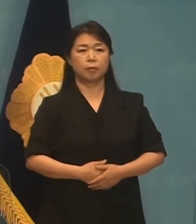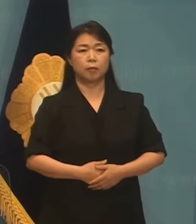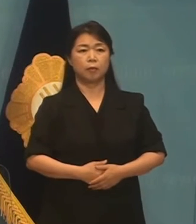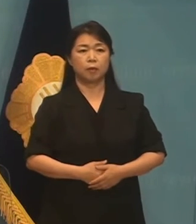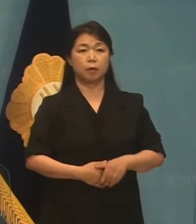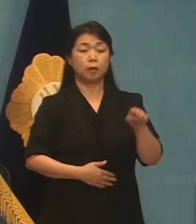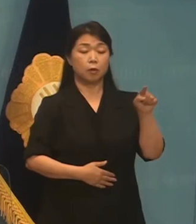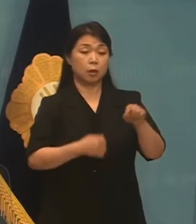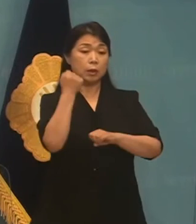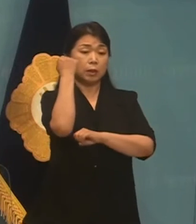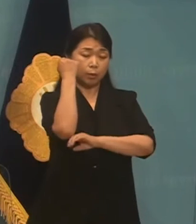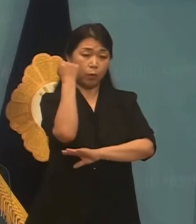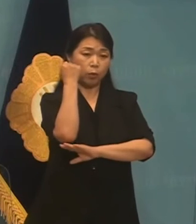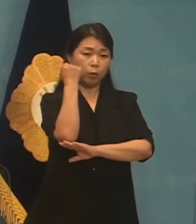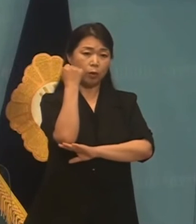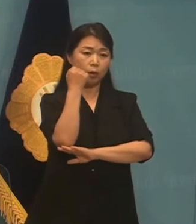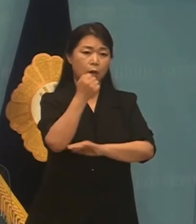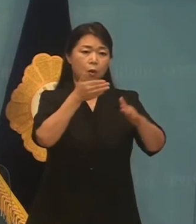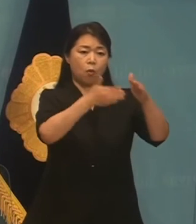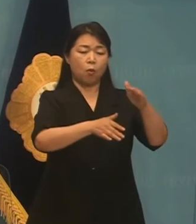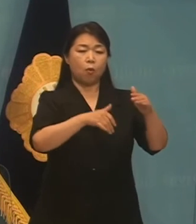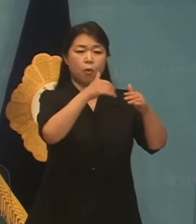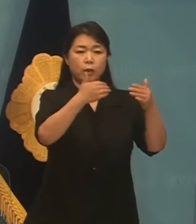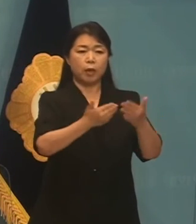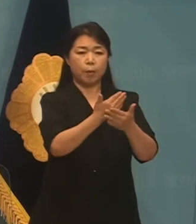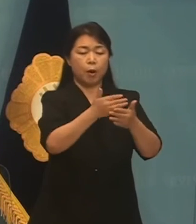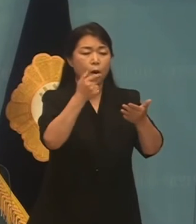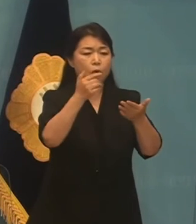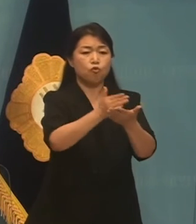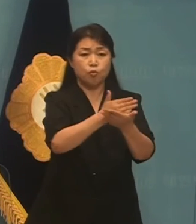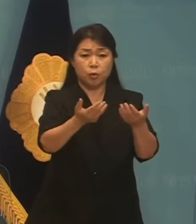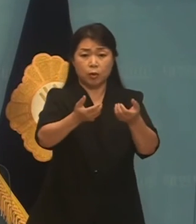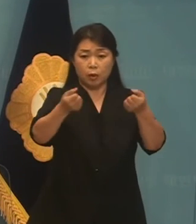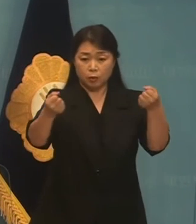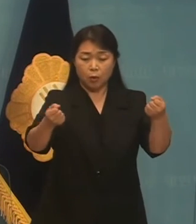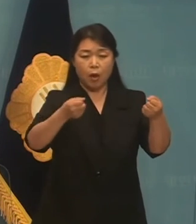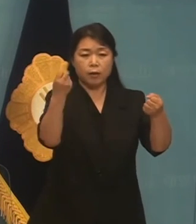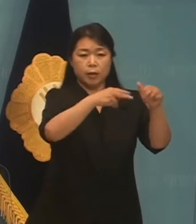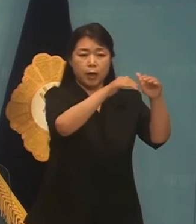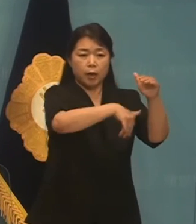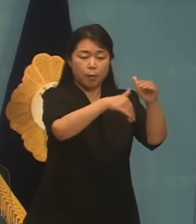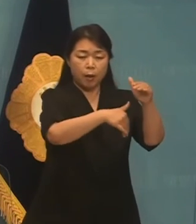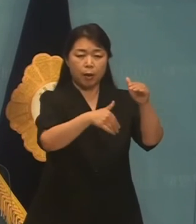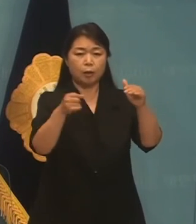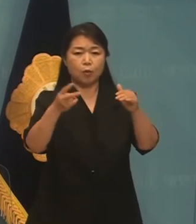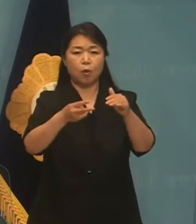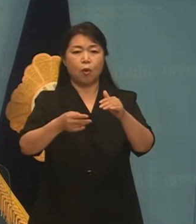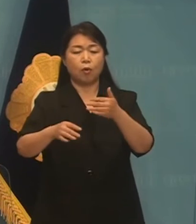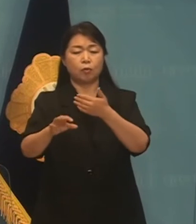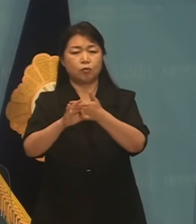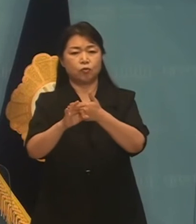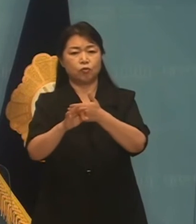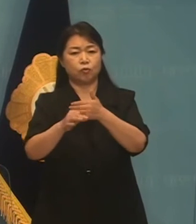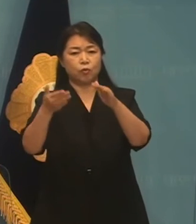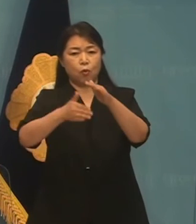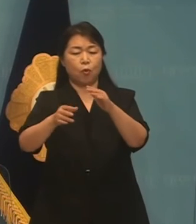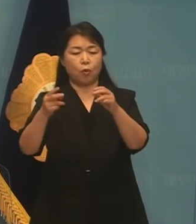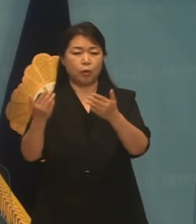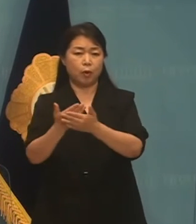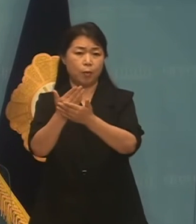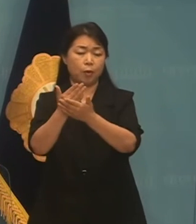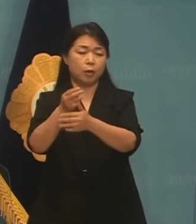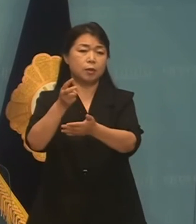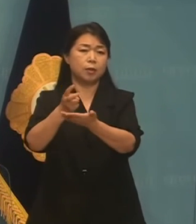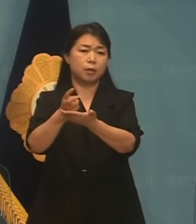이를 기존의 공공개발과 구분하여 재개발 준공영제라고 할 수